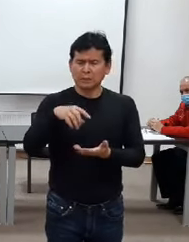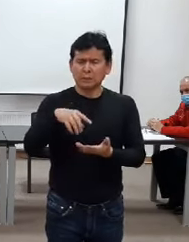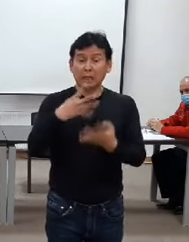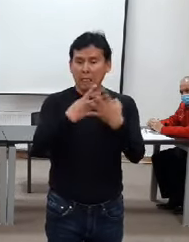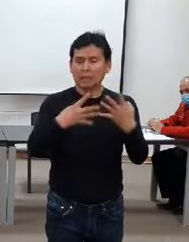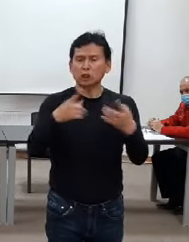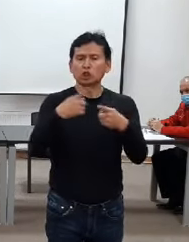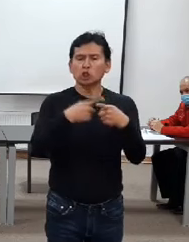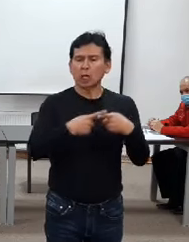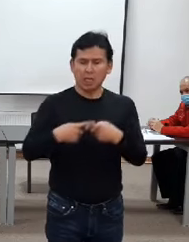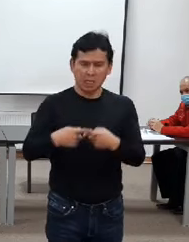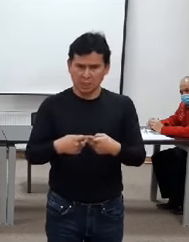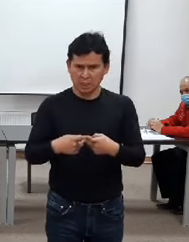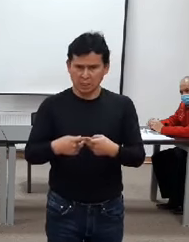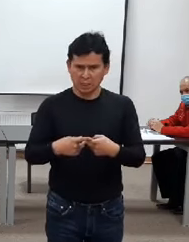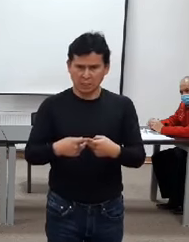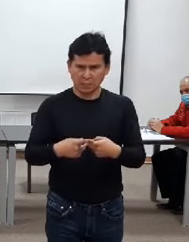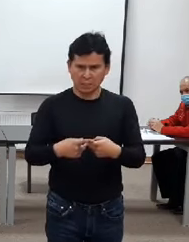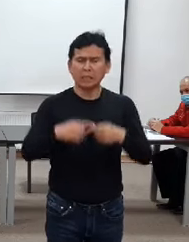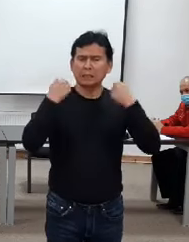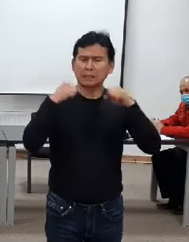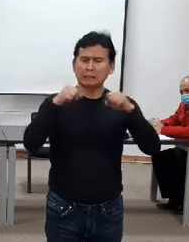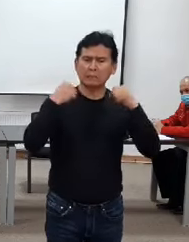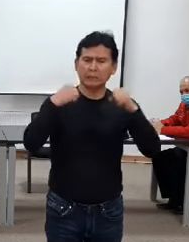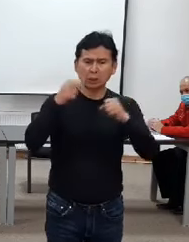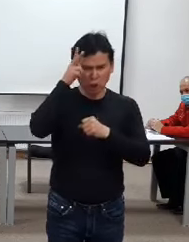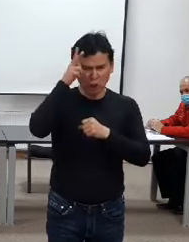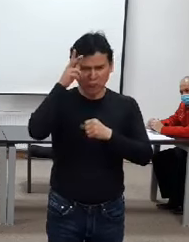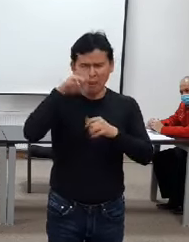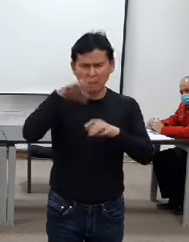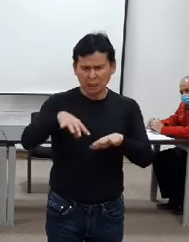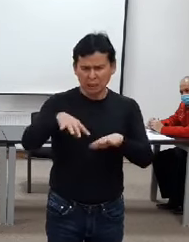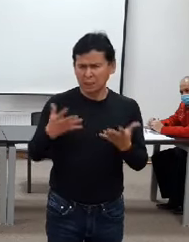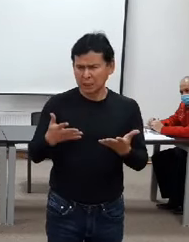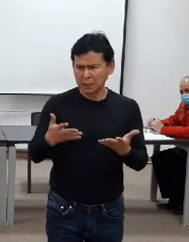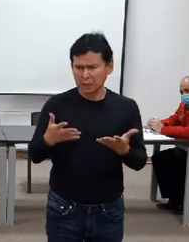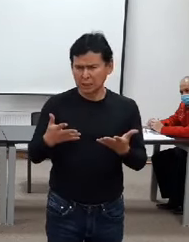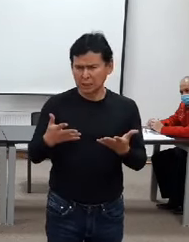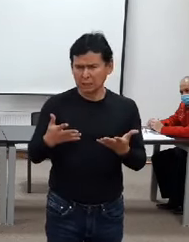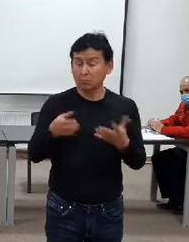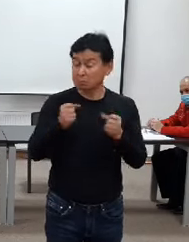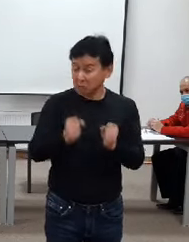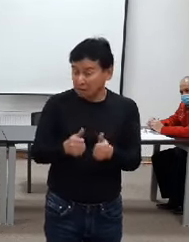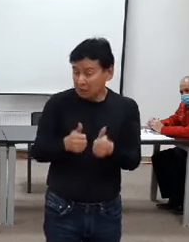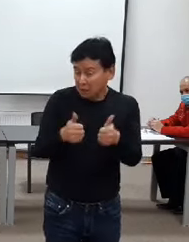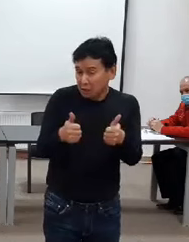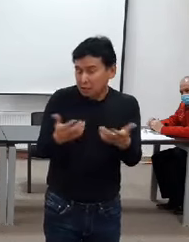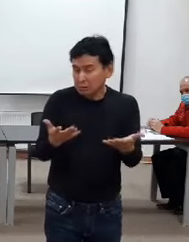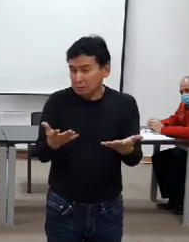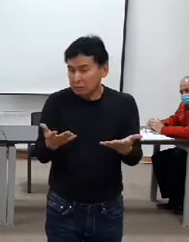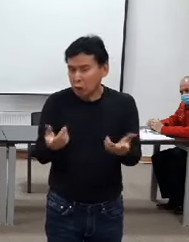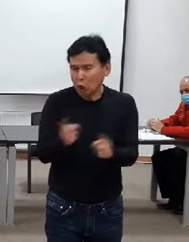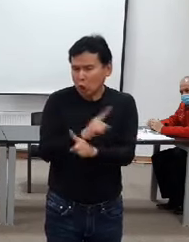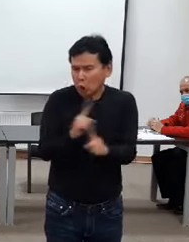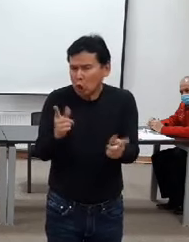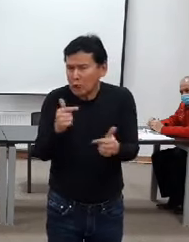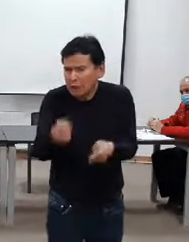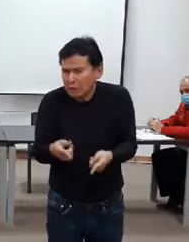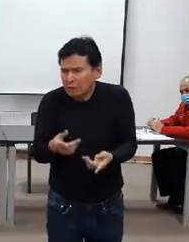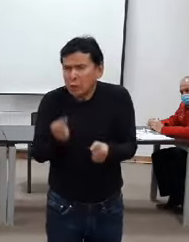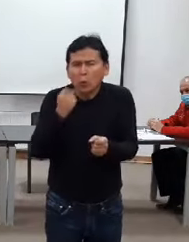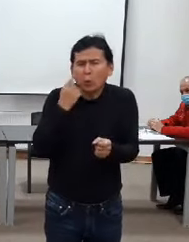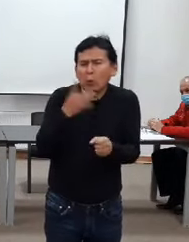redes sociales, un gimnasio de la ciudad de Coyhaique. ¿Esto está bien? ¿No debiera pasar?